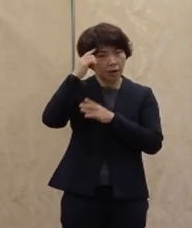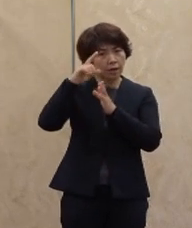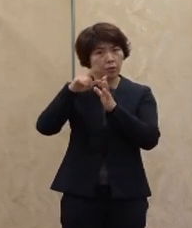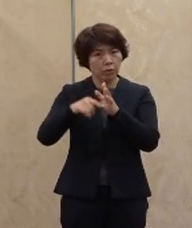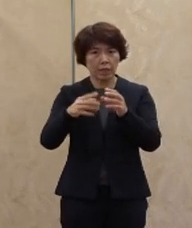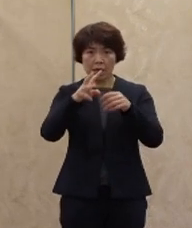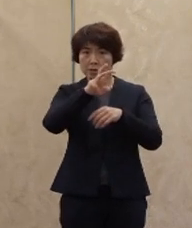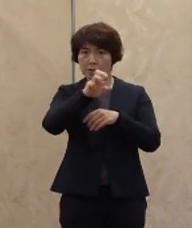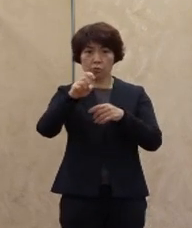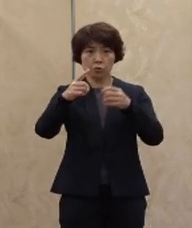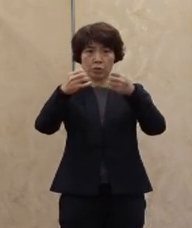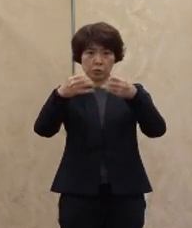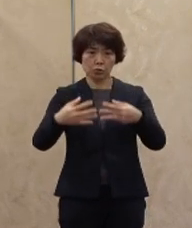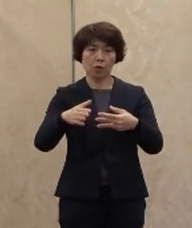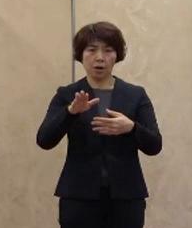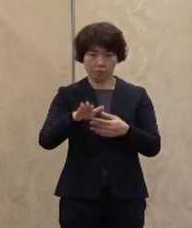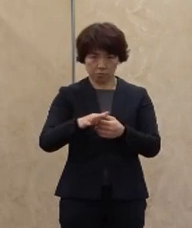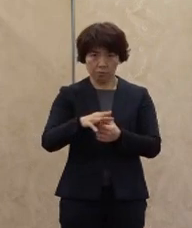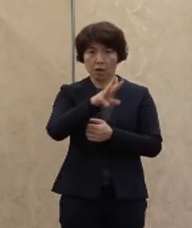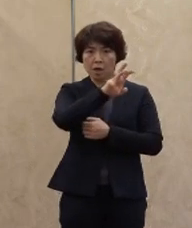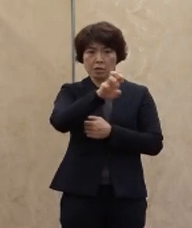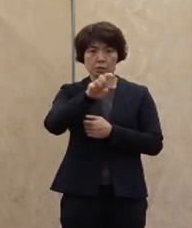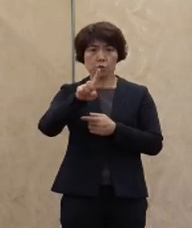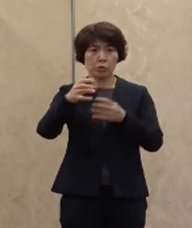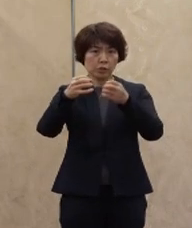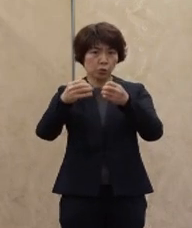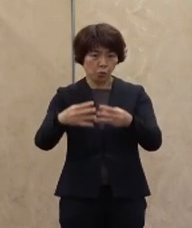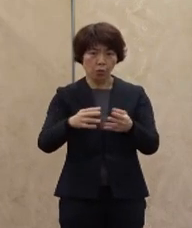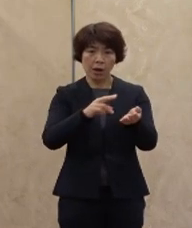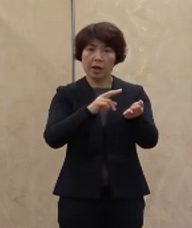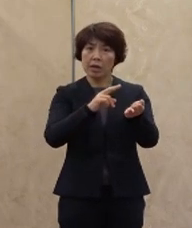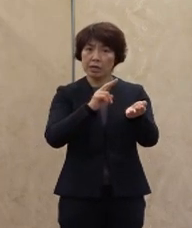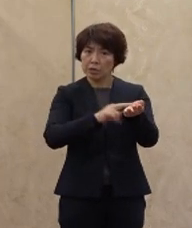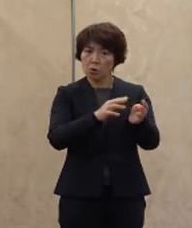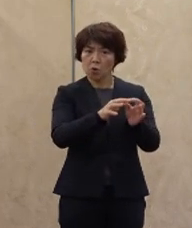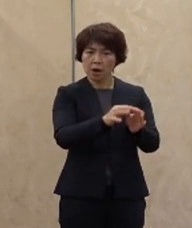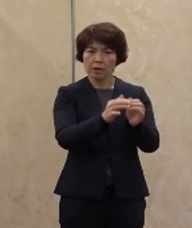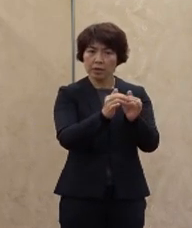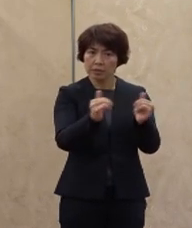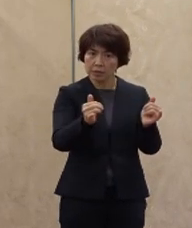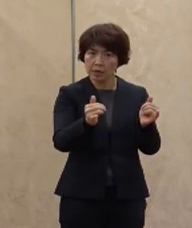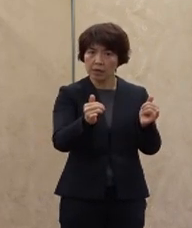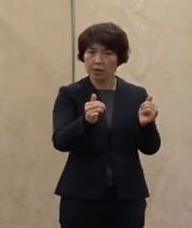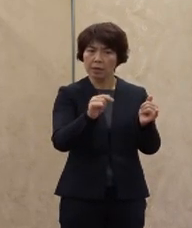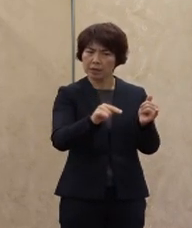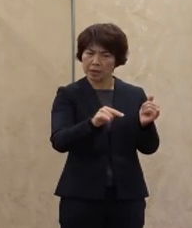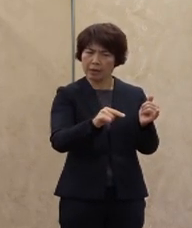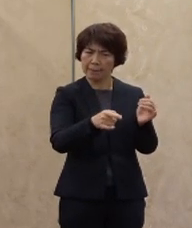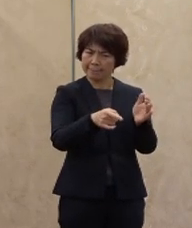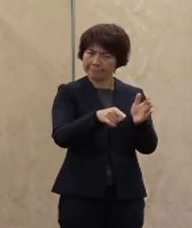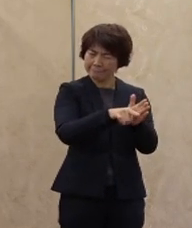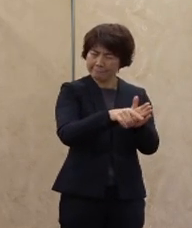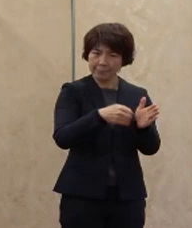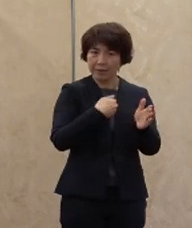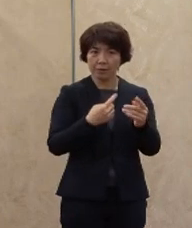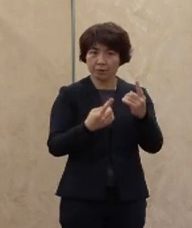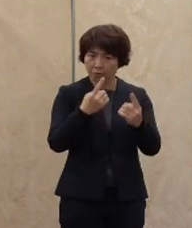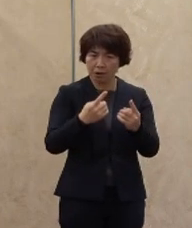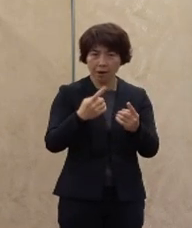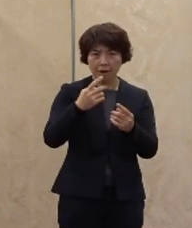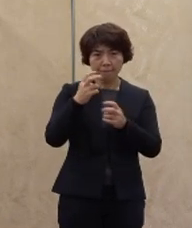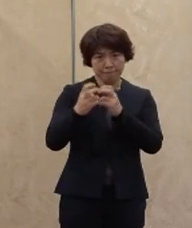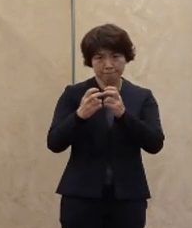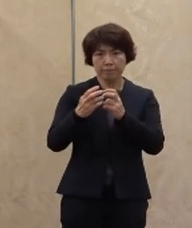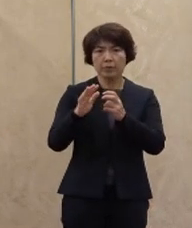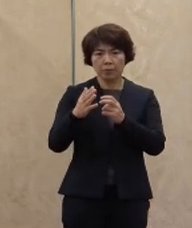条があると。で31条は医療関係者という意味でこれ読め止めるかなと思ったんですけど、読めるということなのであれば31条に基づい